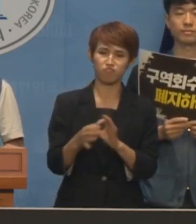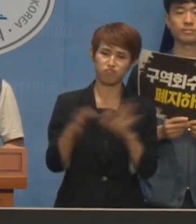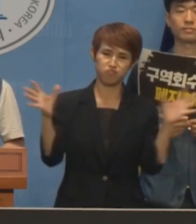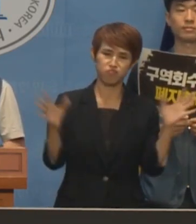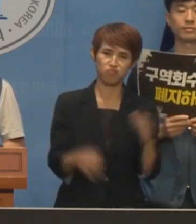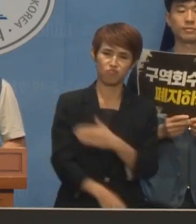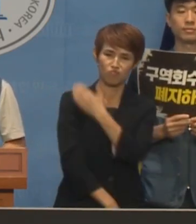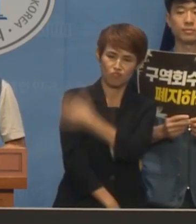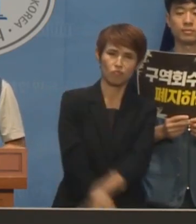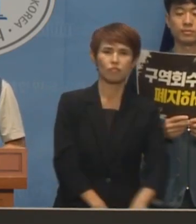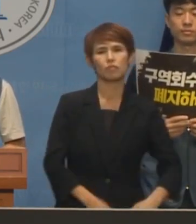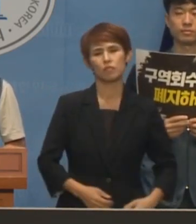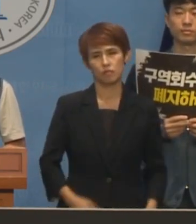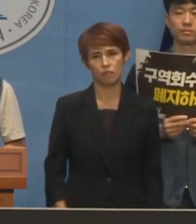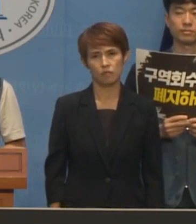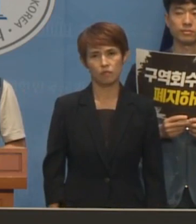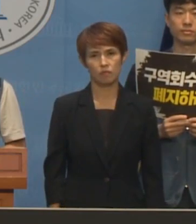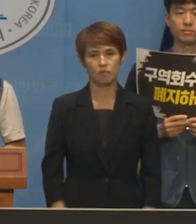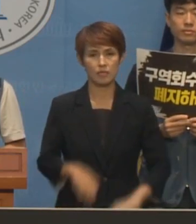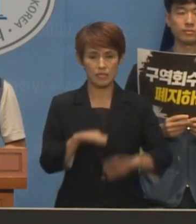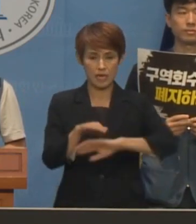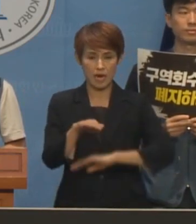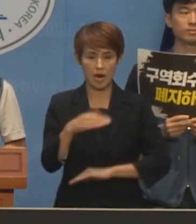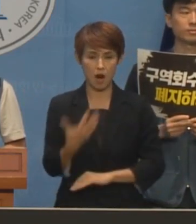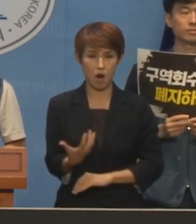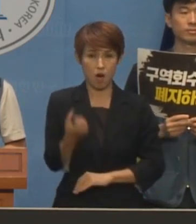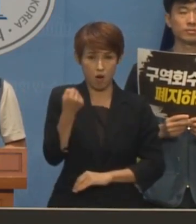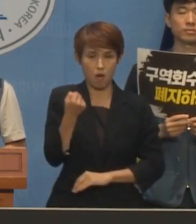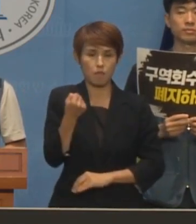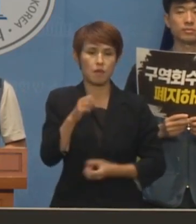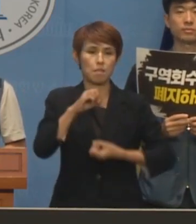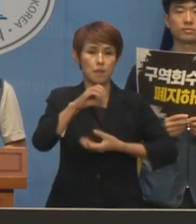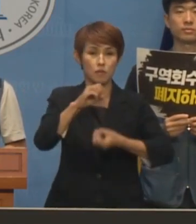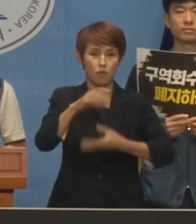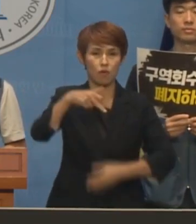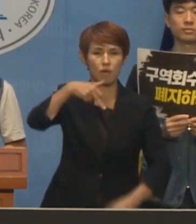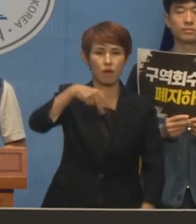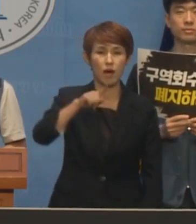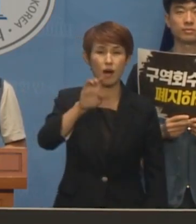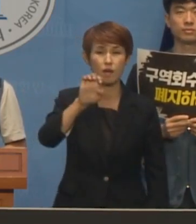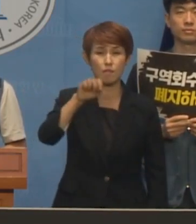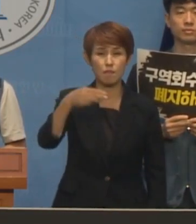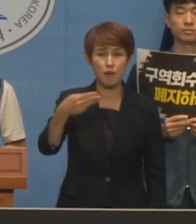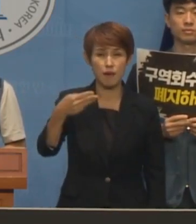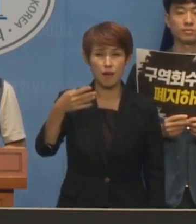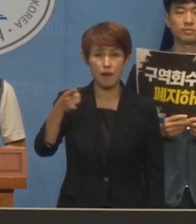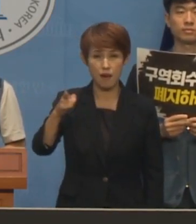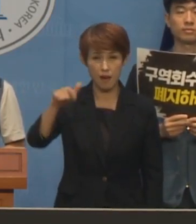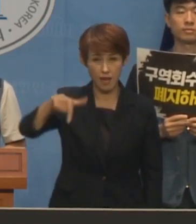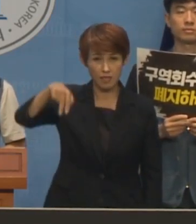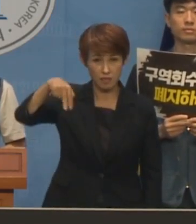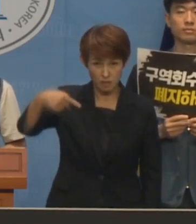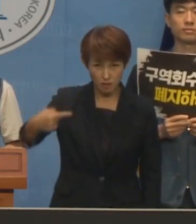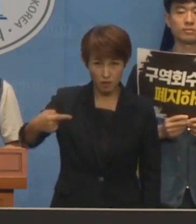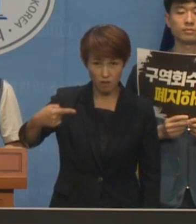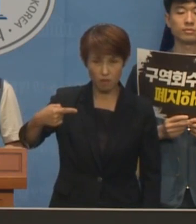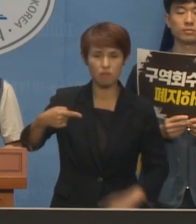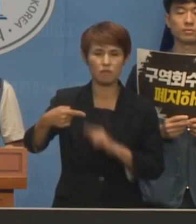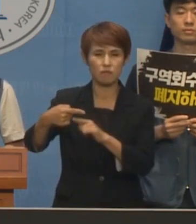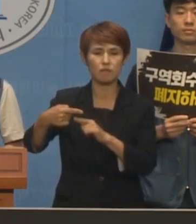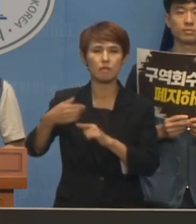있습니다 자가용으로 택배를 배송하는 쿠팡 카 플렉스도 쿠팡 택배기사들과